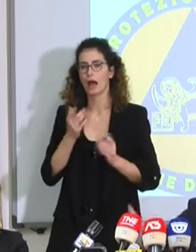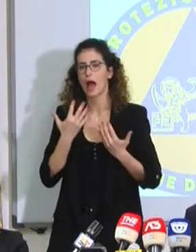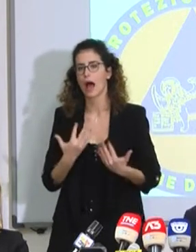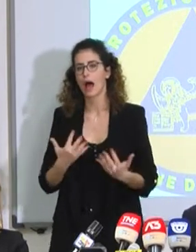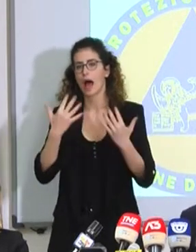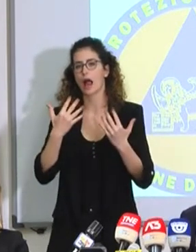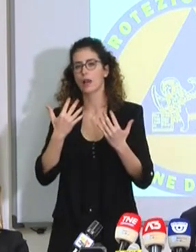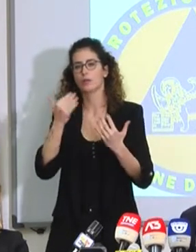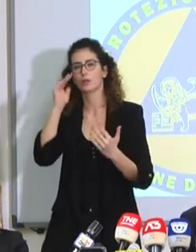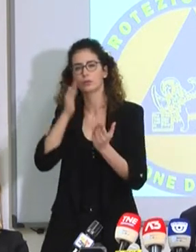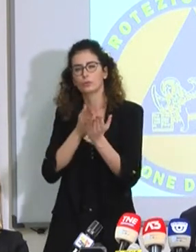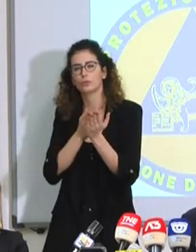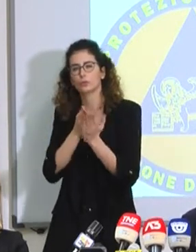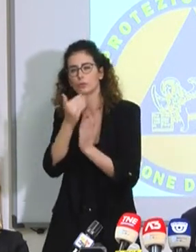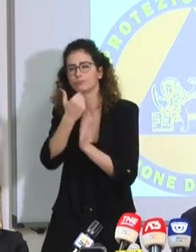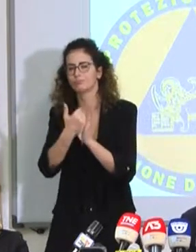programmazione a tutti